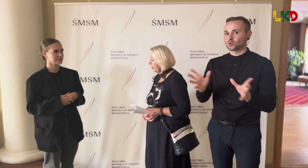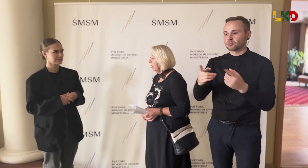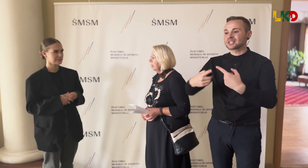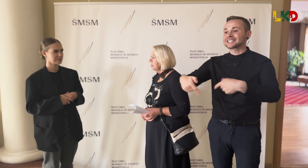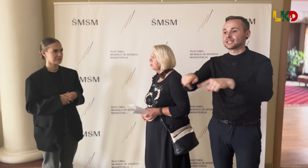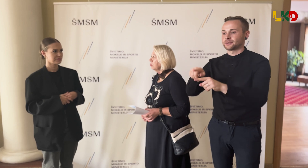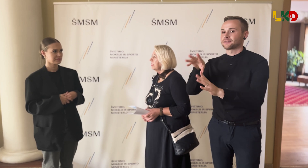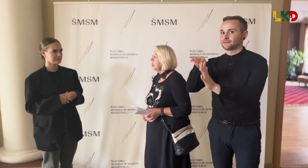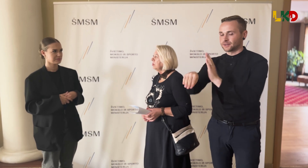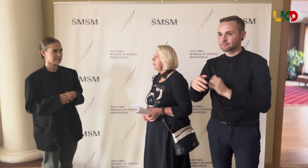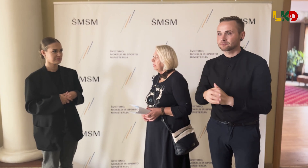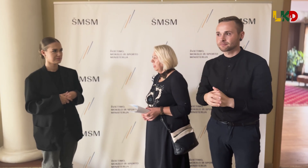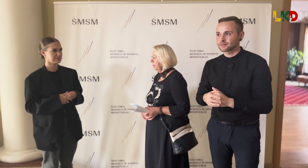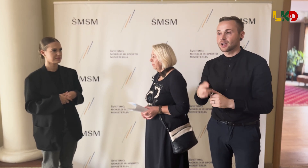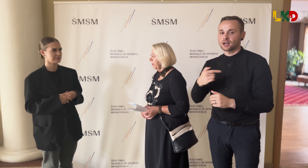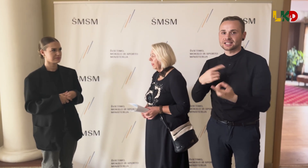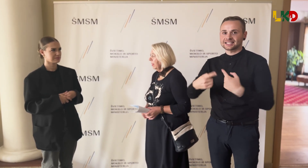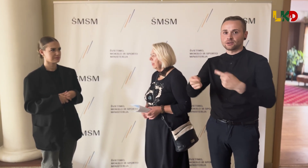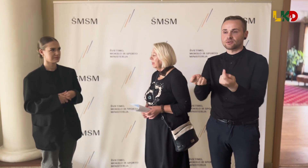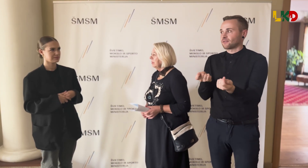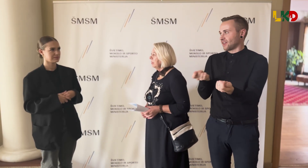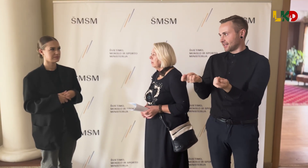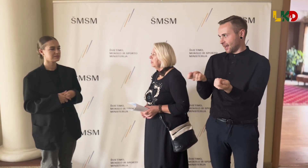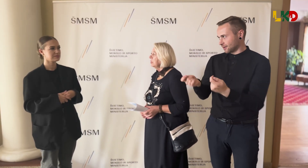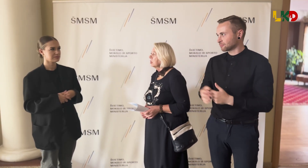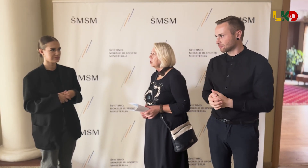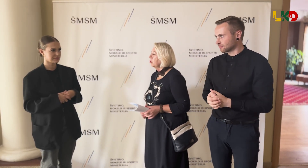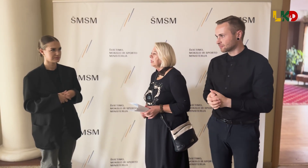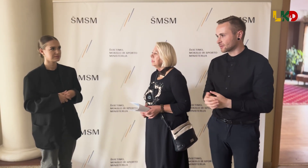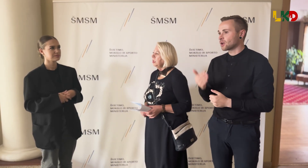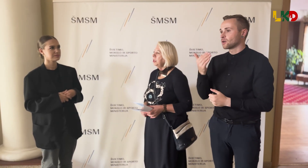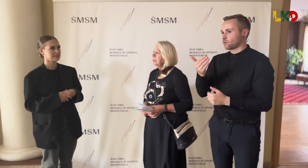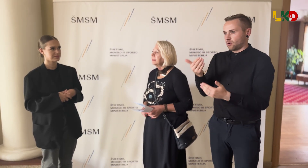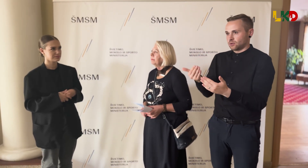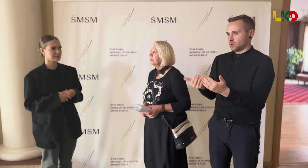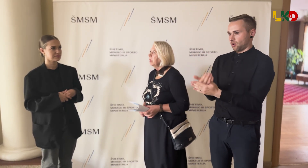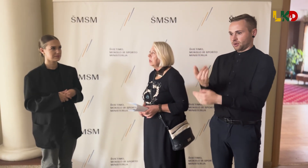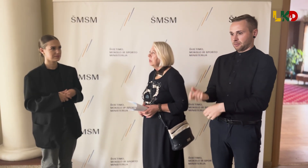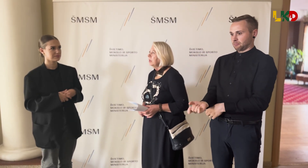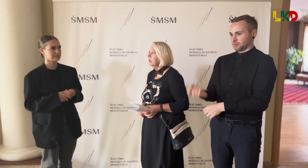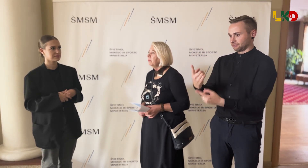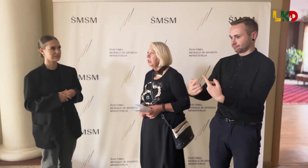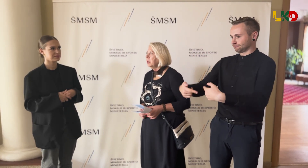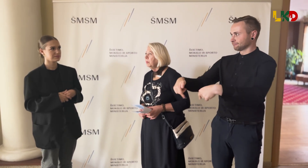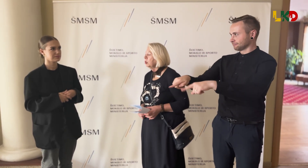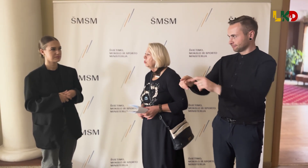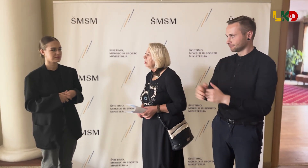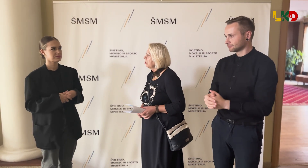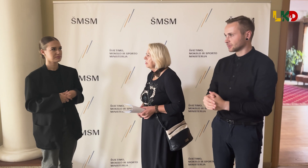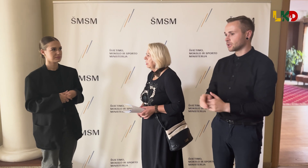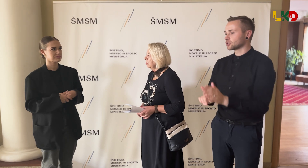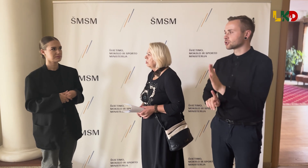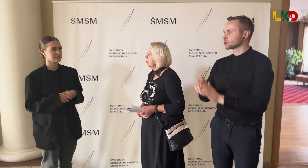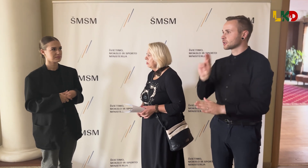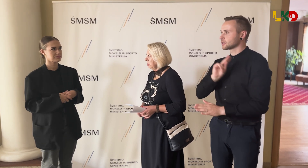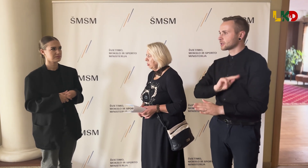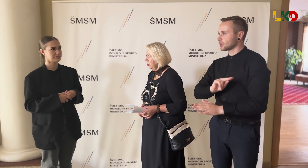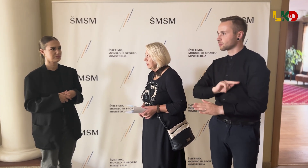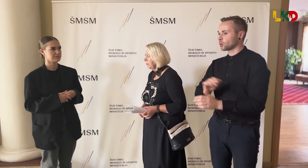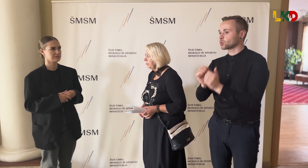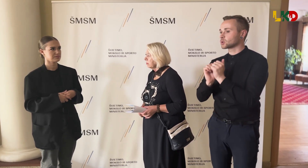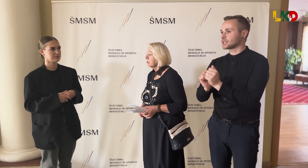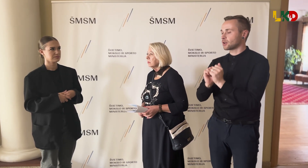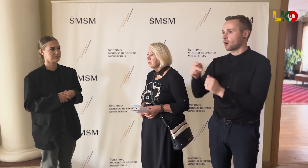skyrius. Esu iš paskyrus vadovas. Tai yra visiškai naujas dalykas, veikia dauguma visų naudotojų